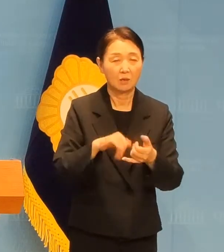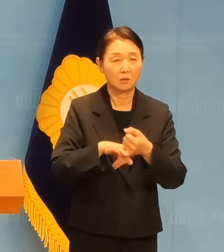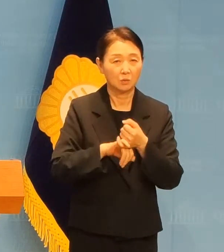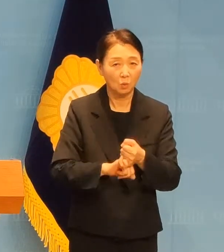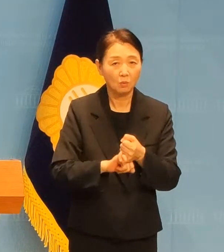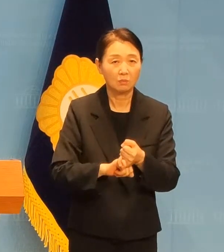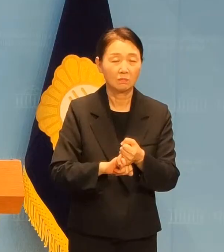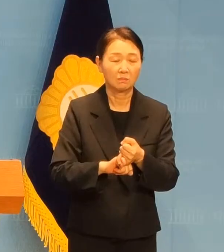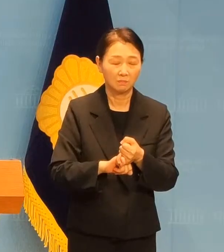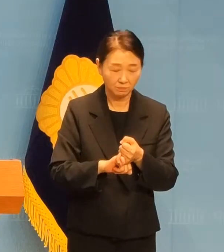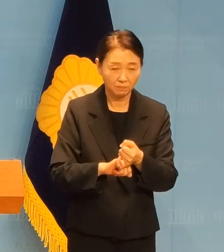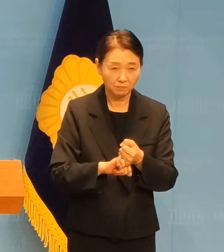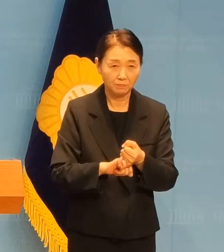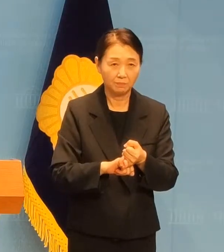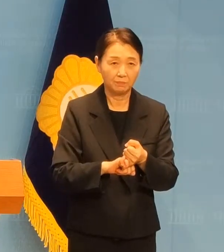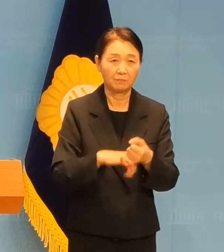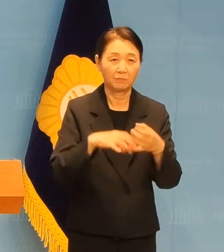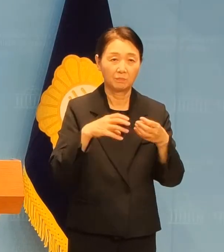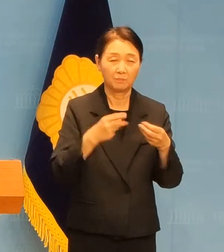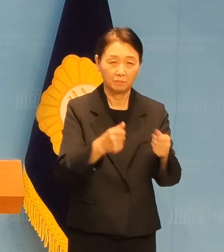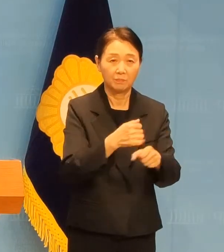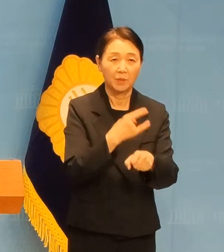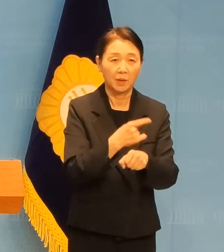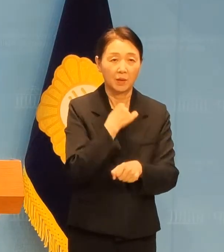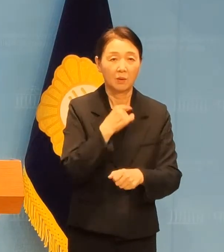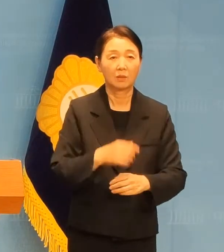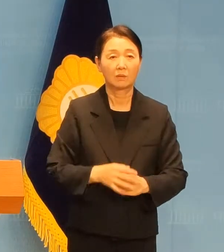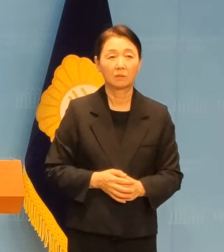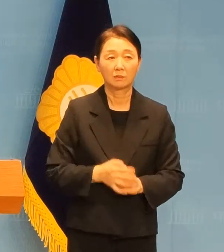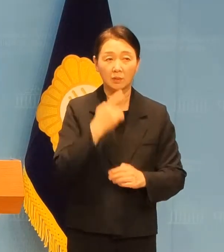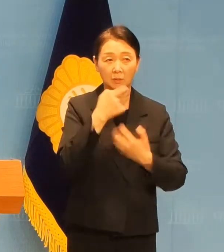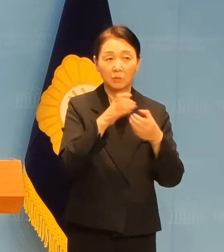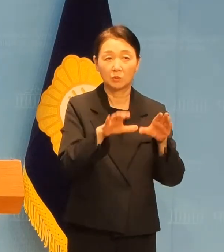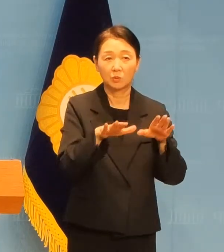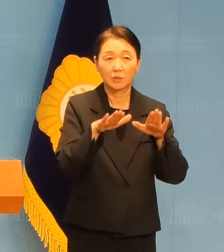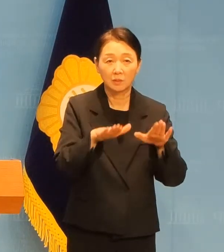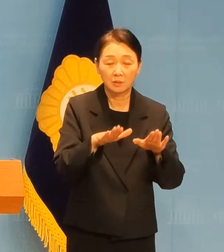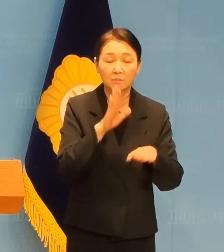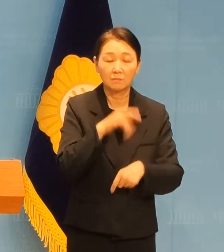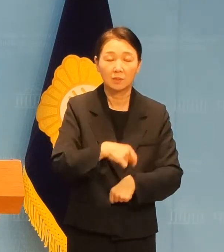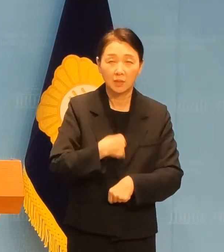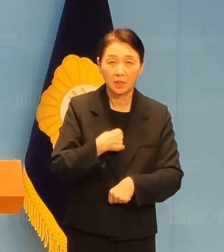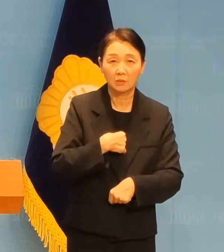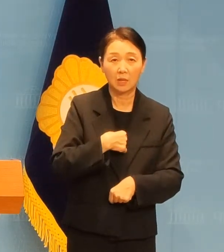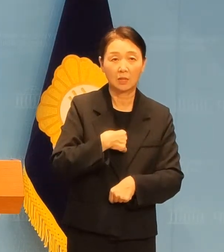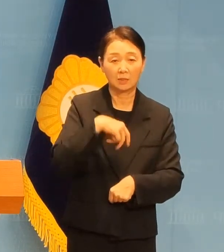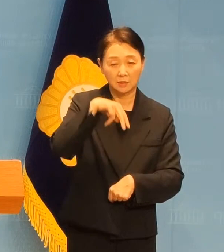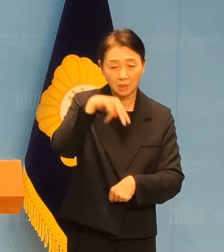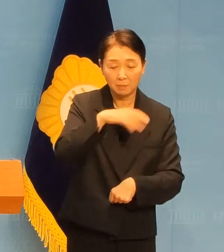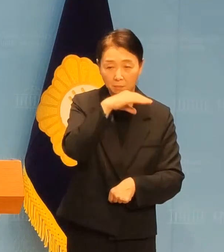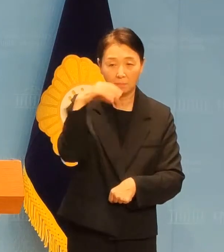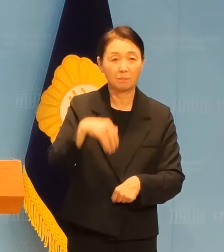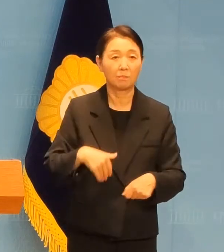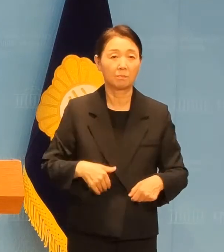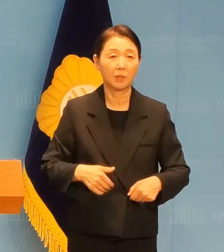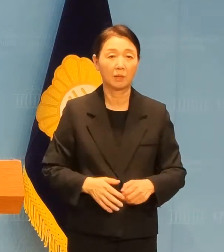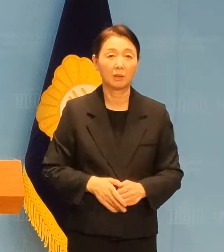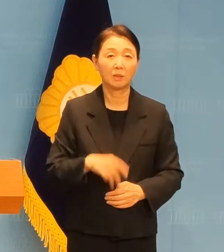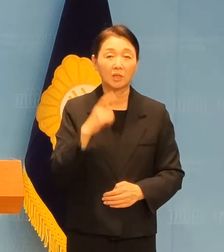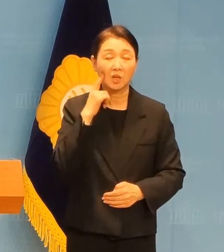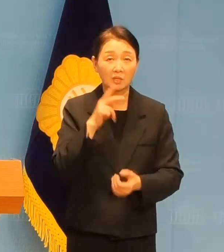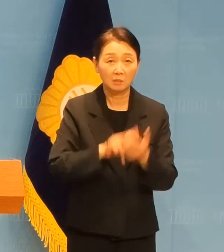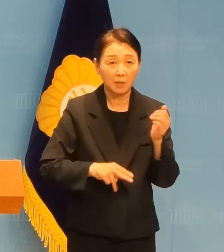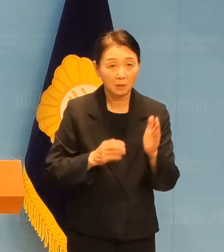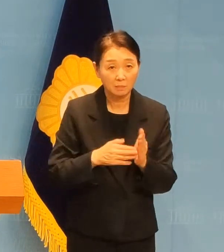반드시 뿌리 뽑겠습니다. 민주당은 이제라도 사실과 진실 앞에 서야 합니다. 거짓을